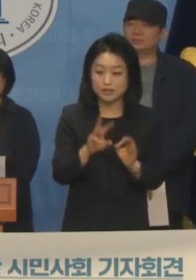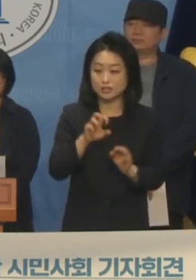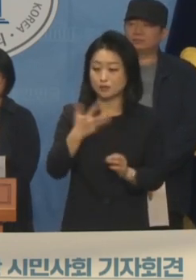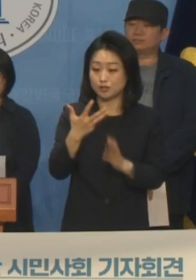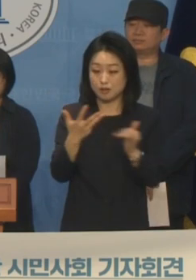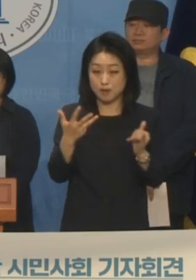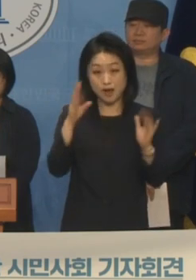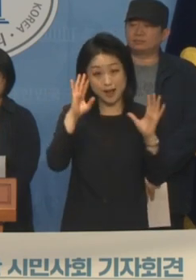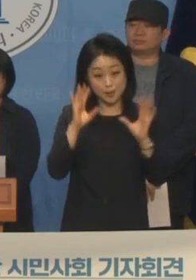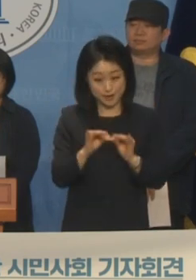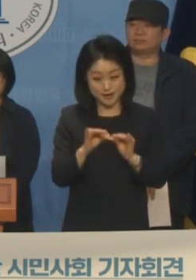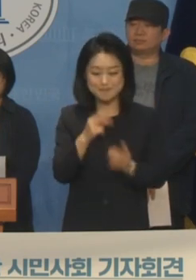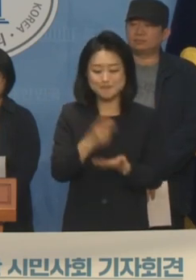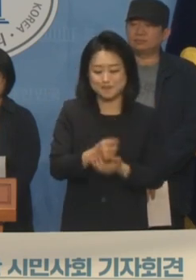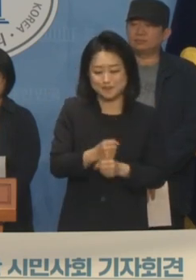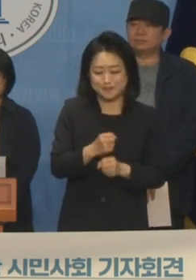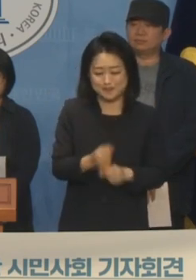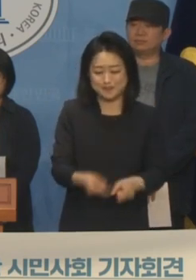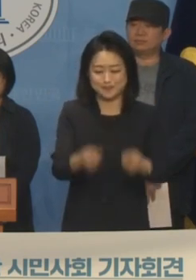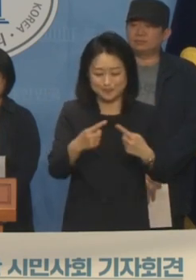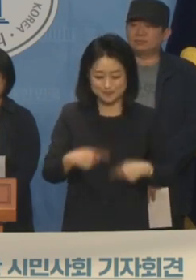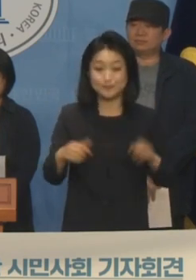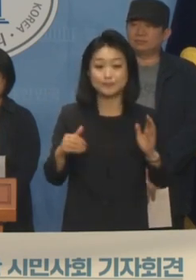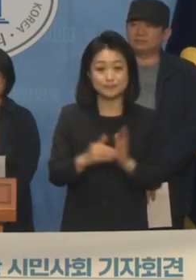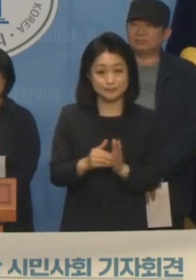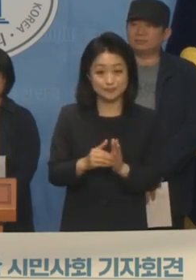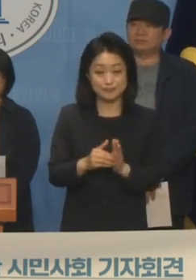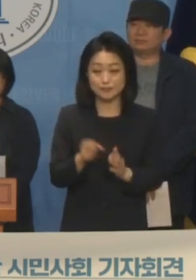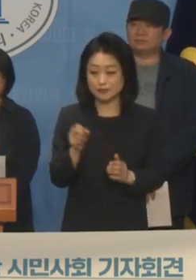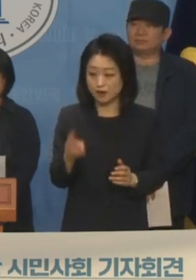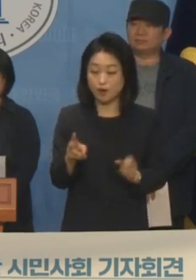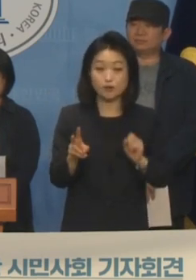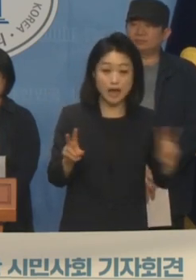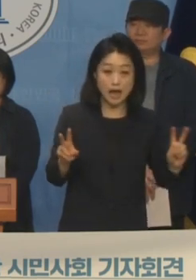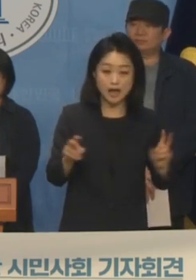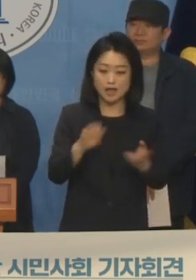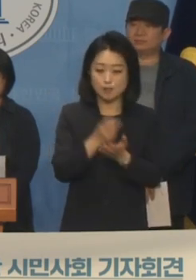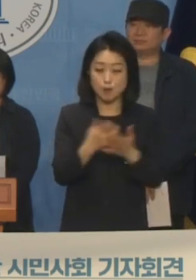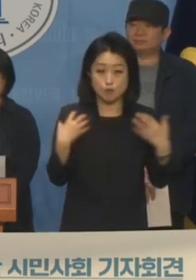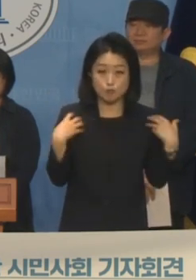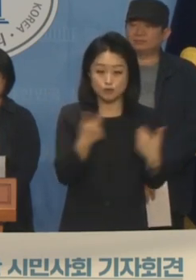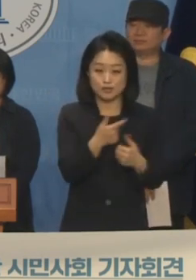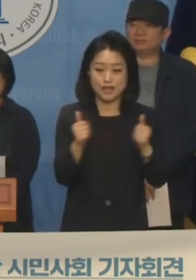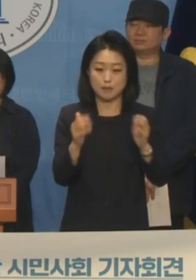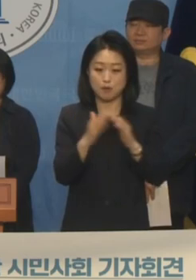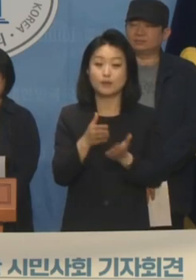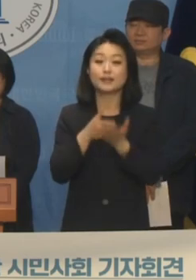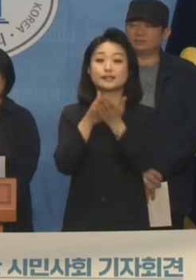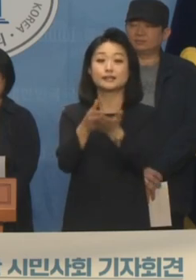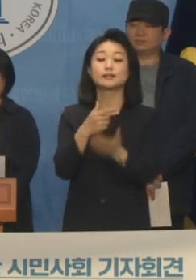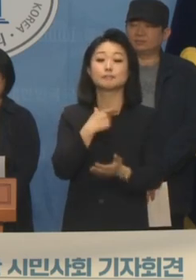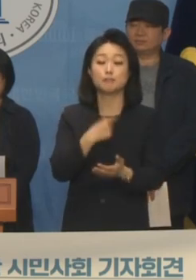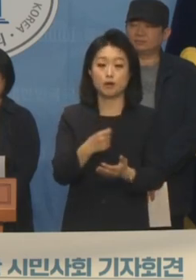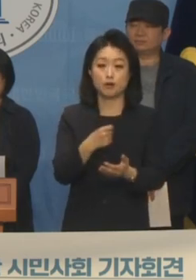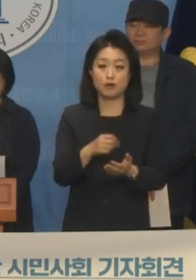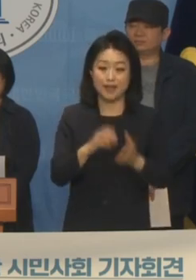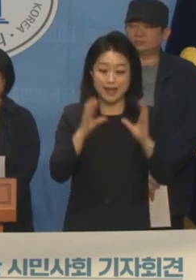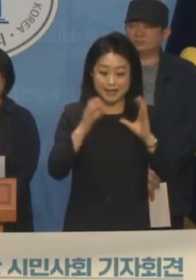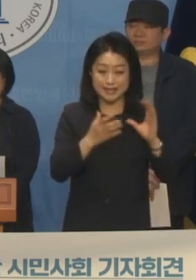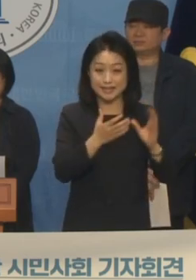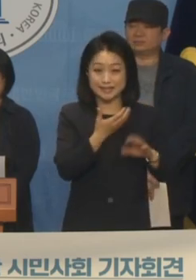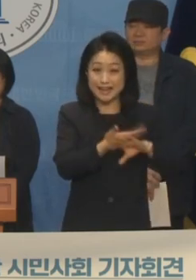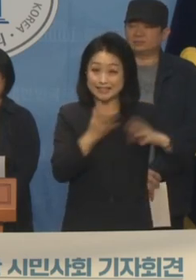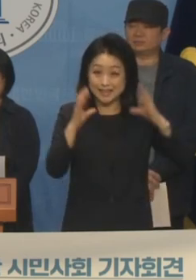국회의원들이 공동 발의에 기꺼이 동참했습니다. 여야와 법무부, 대법원 등에 촉구합니다. 미등록 이주